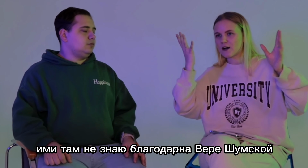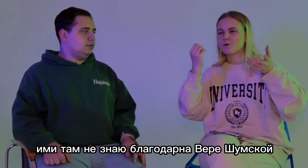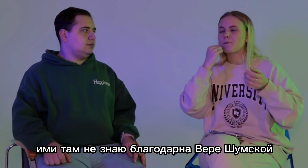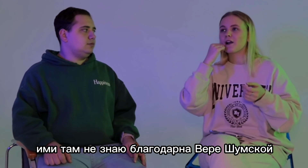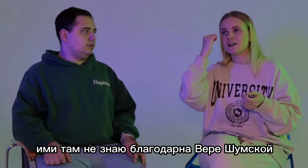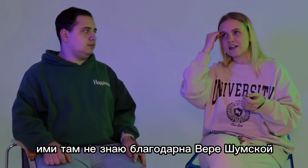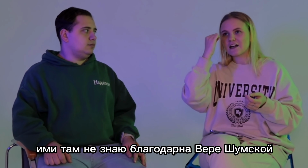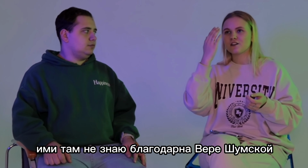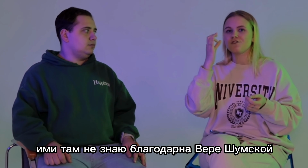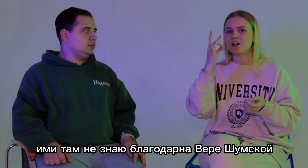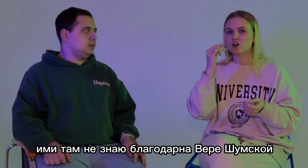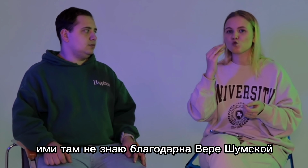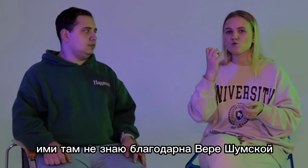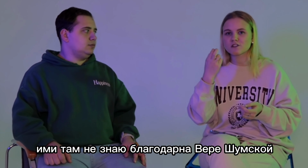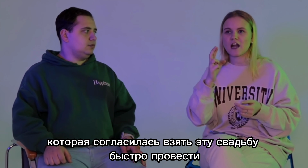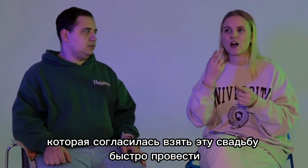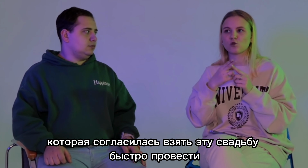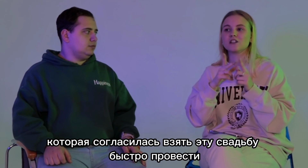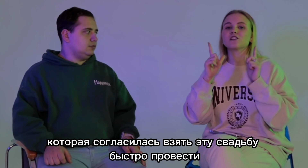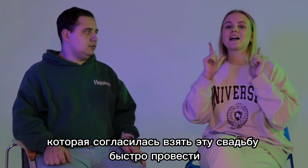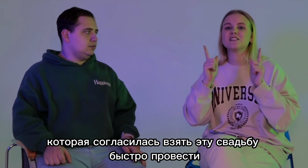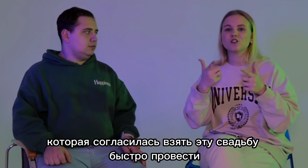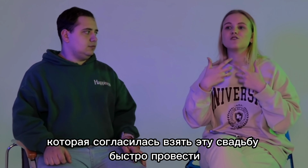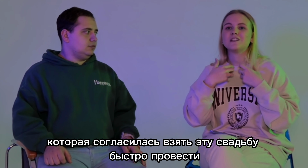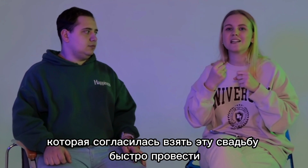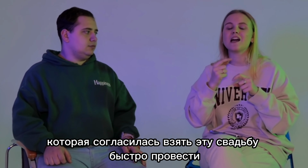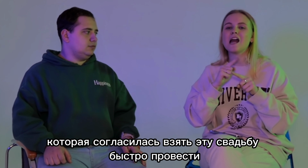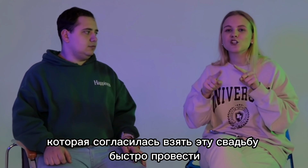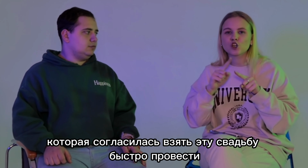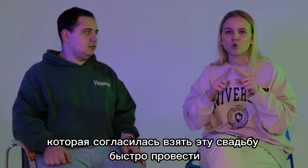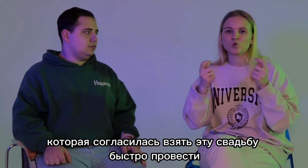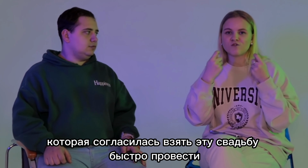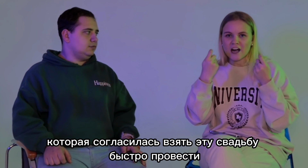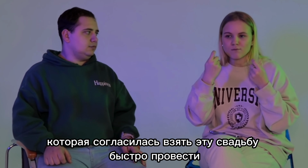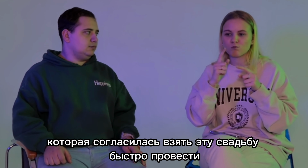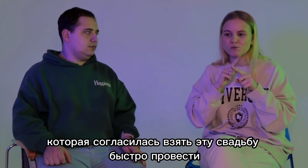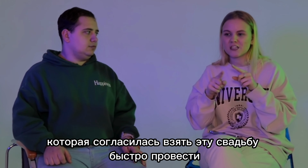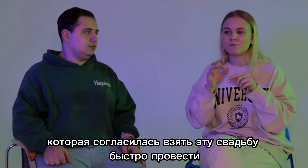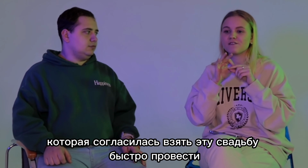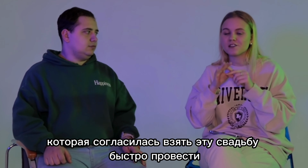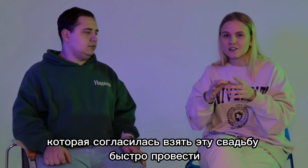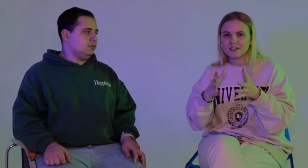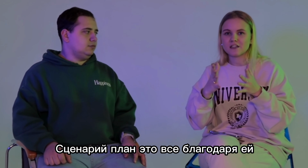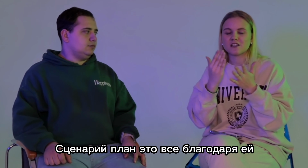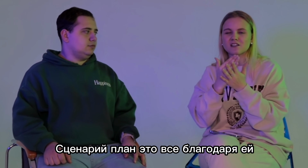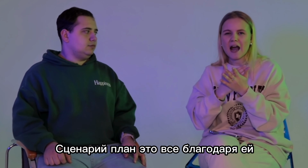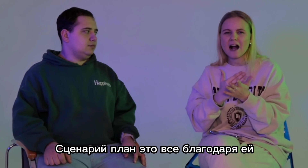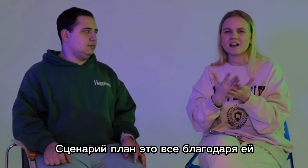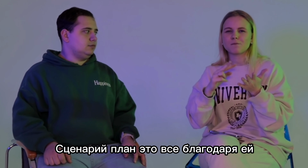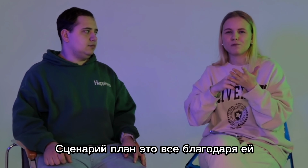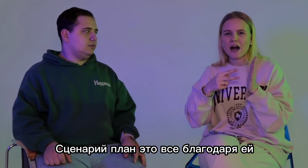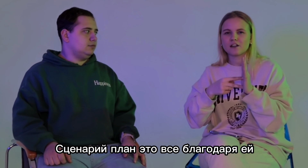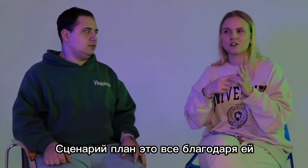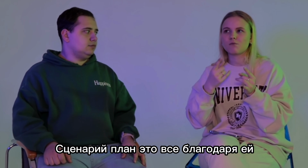я благодарна Вере Шумской, которая согласилась взять экстренную свадьбу, будто провести сценарий, планы,